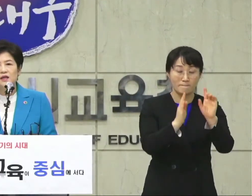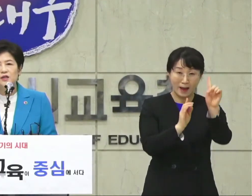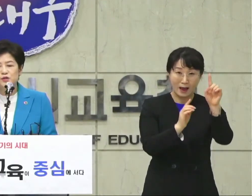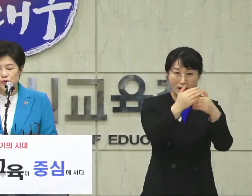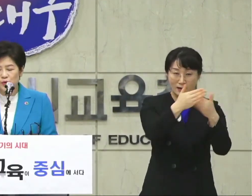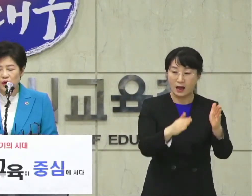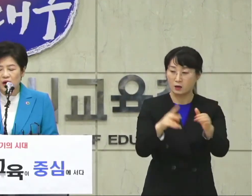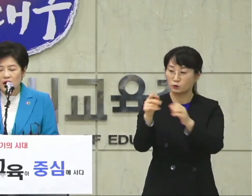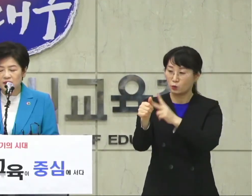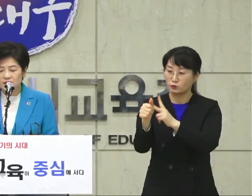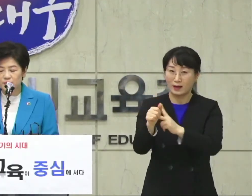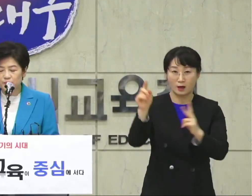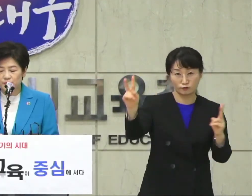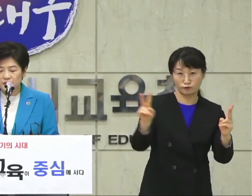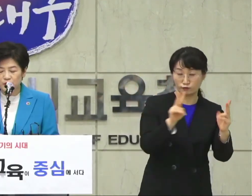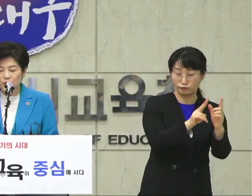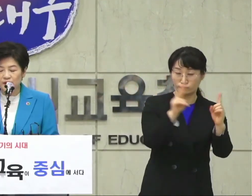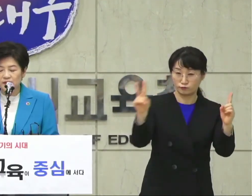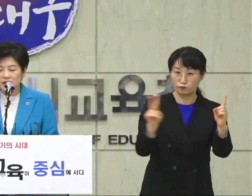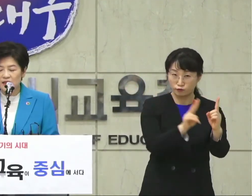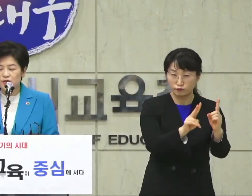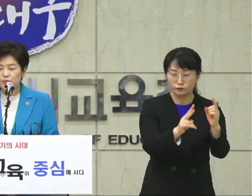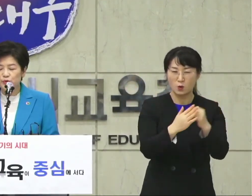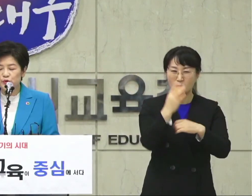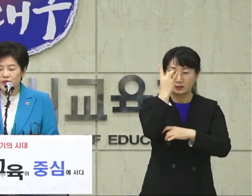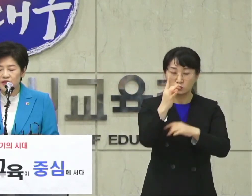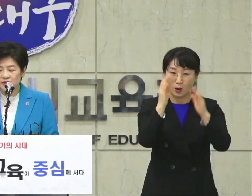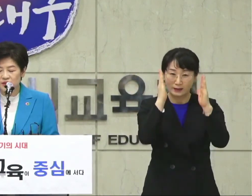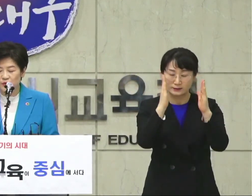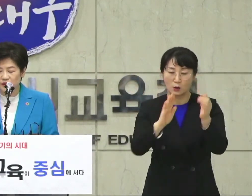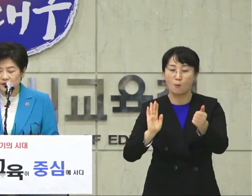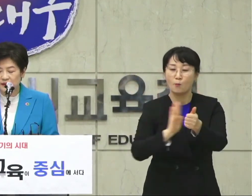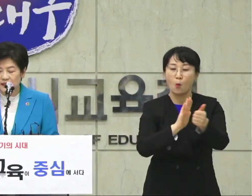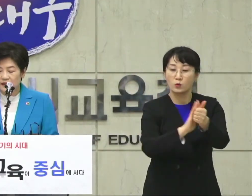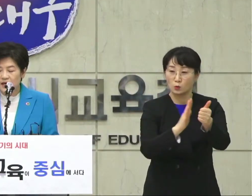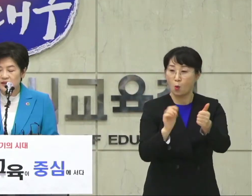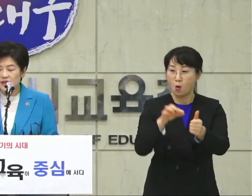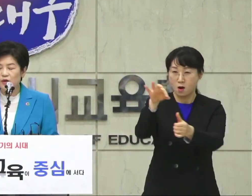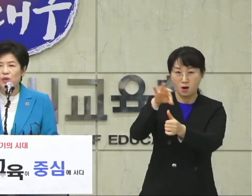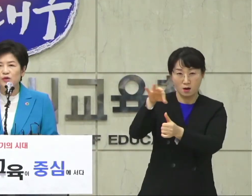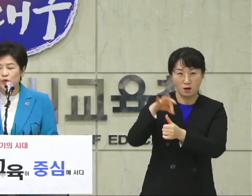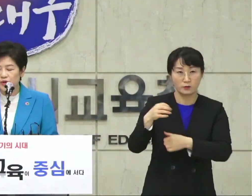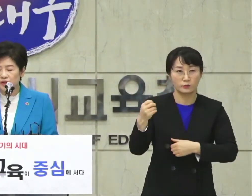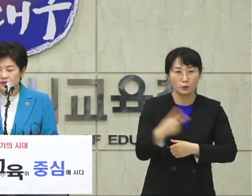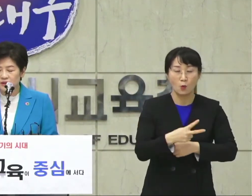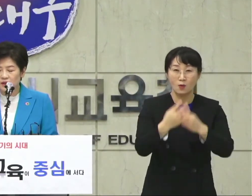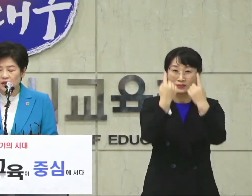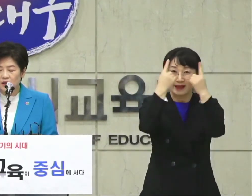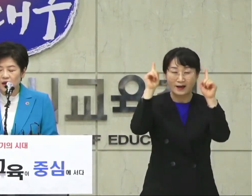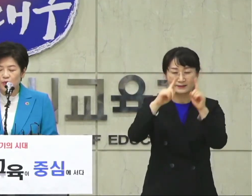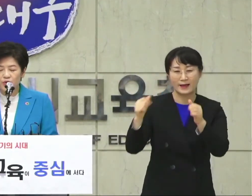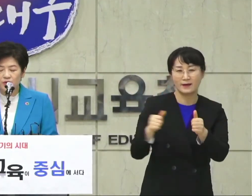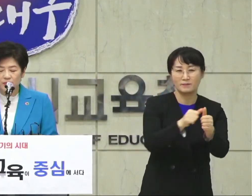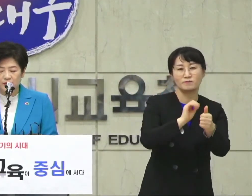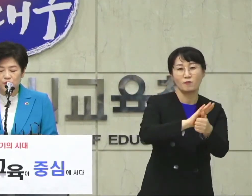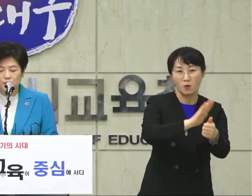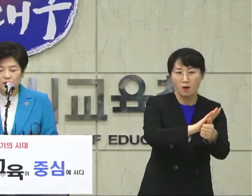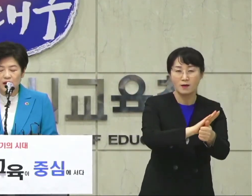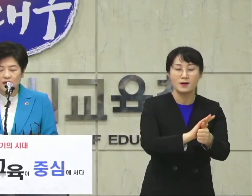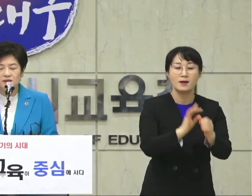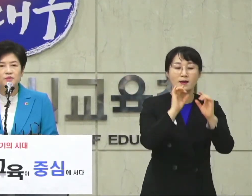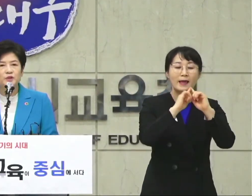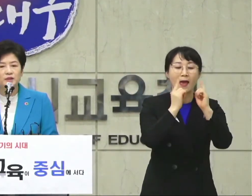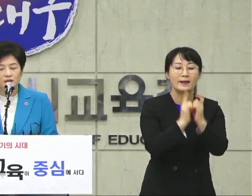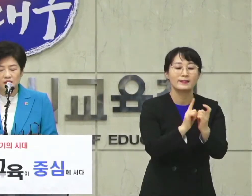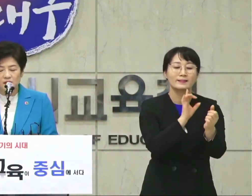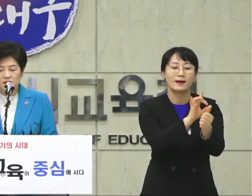2교사제, 기초 학습 지원, 학습 보조 인력 지원, 대학생 멘토링 등 개별